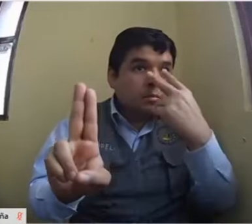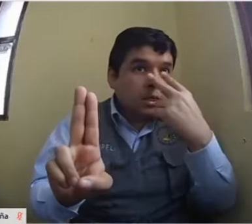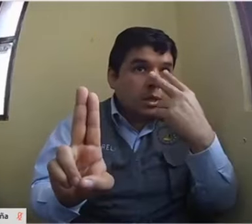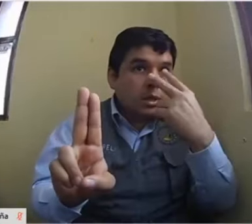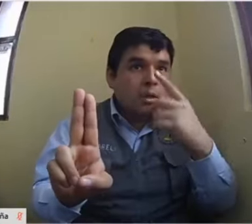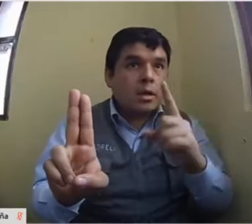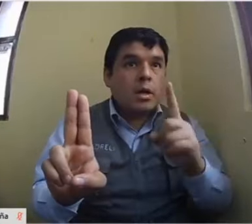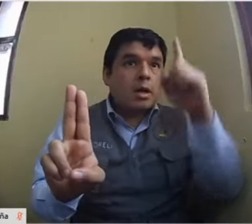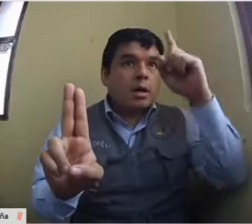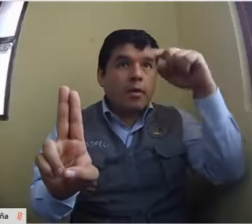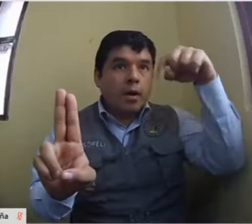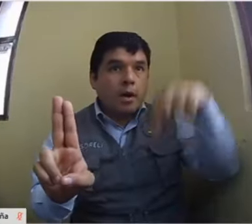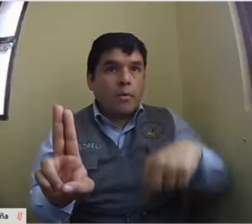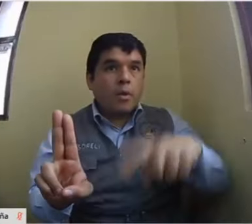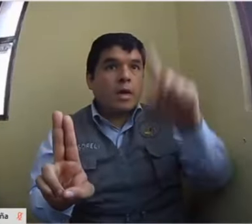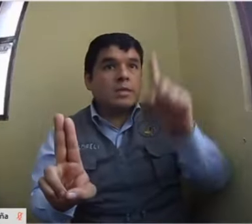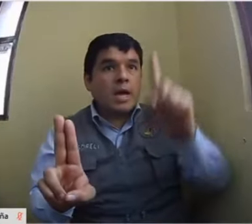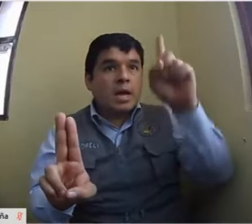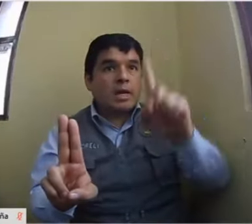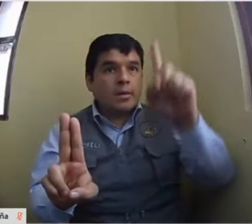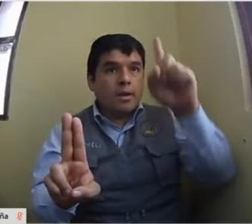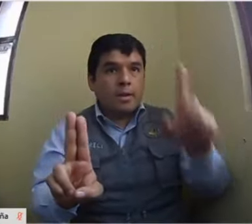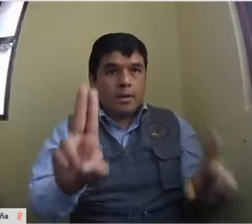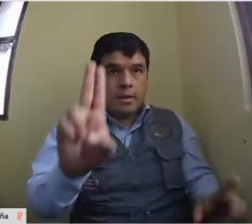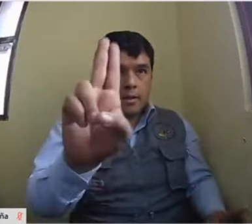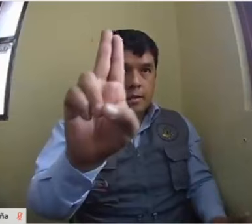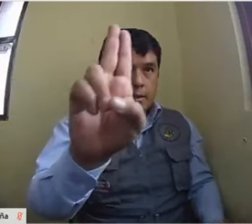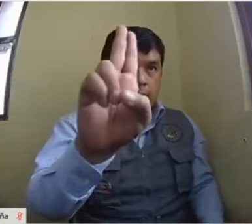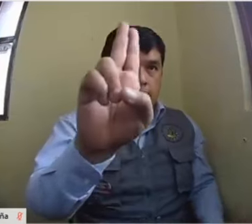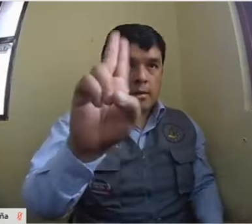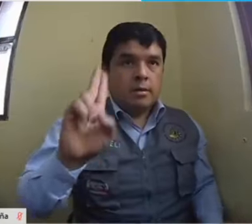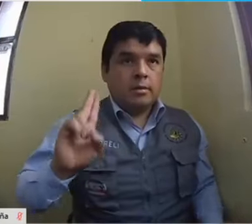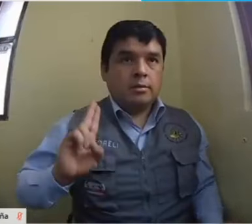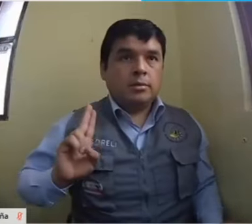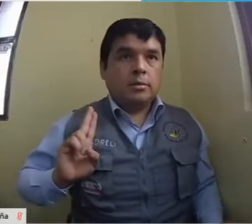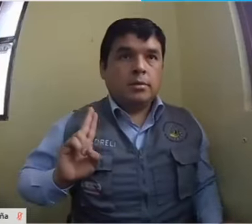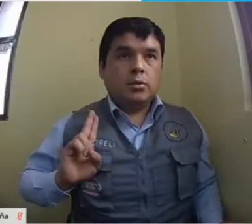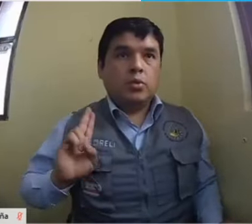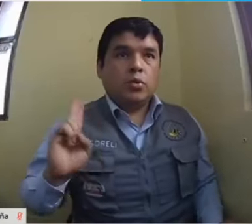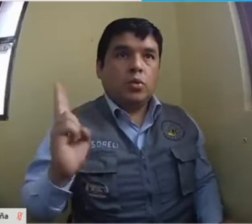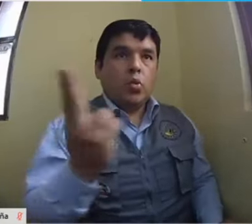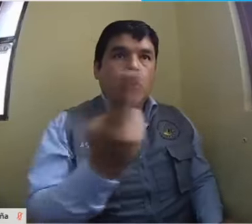Nuestro, ajá, nuestro, miren la diferencia. Nuestro es con la N arriba.